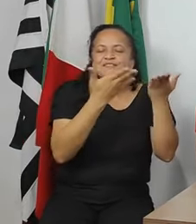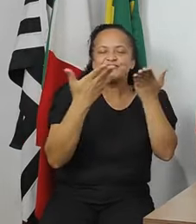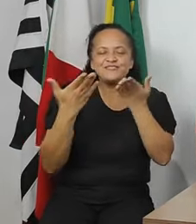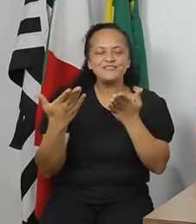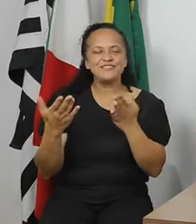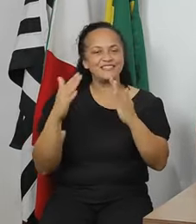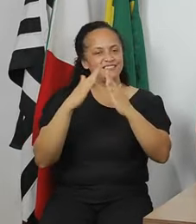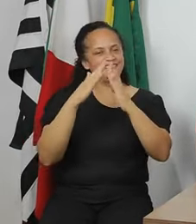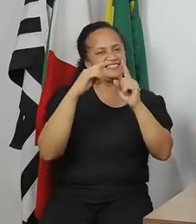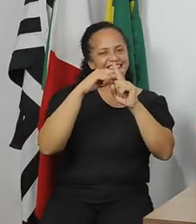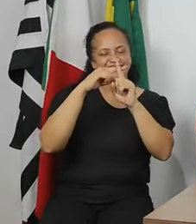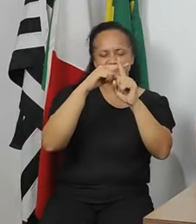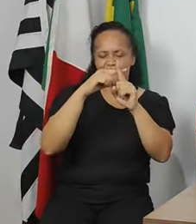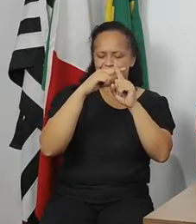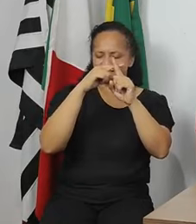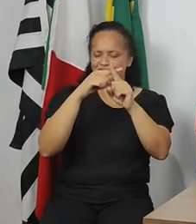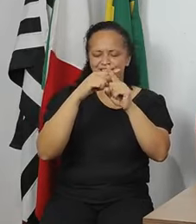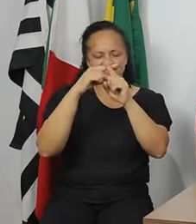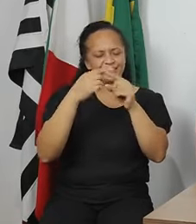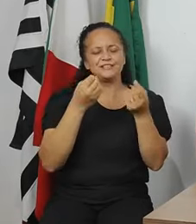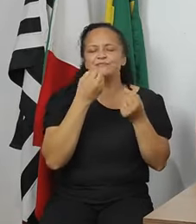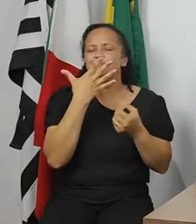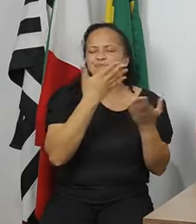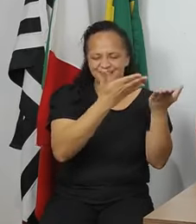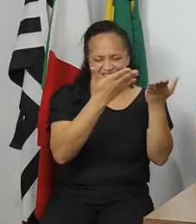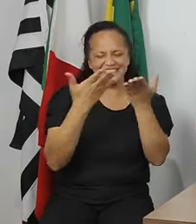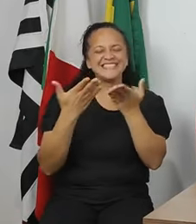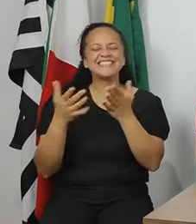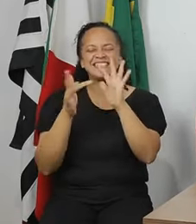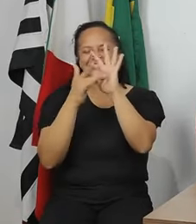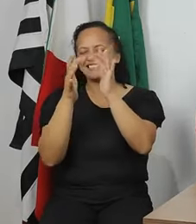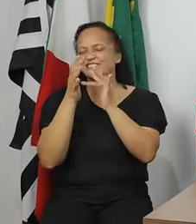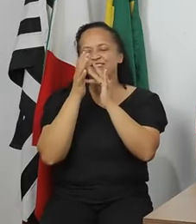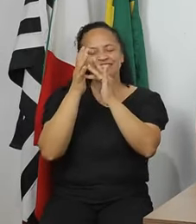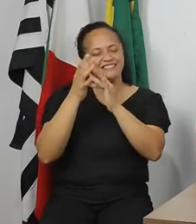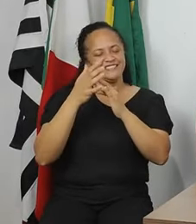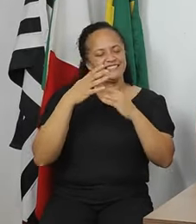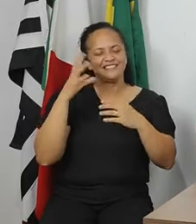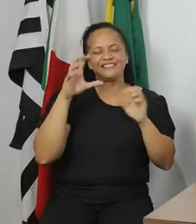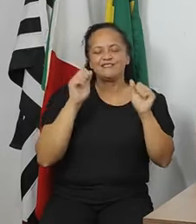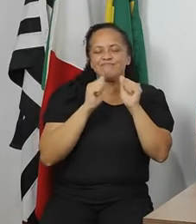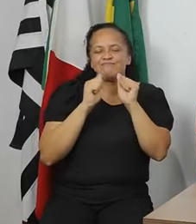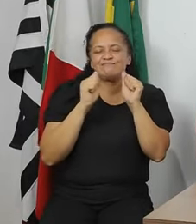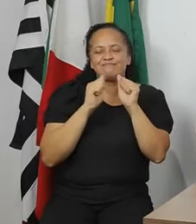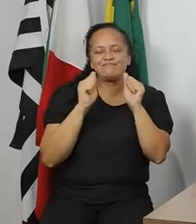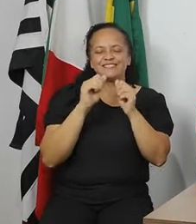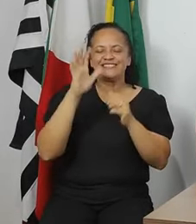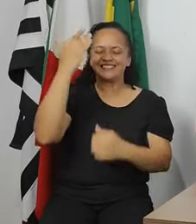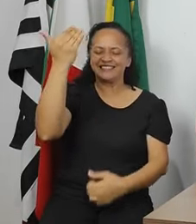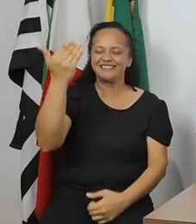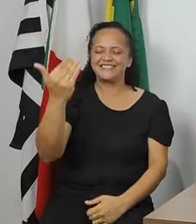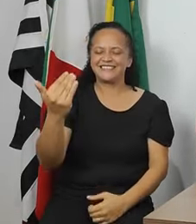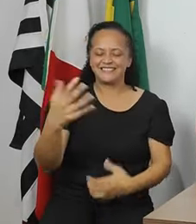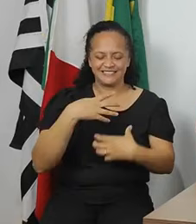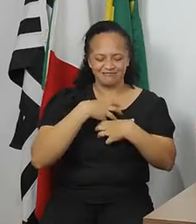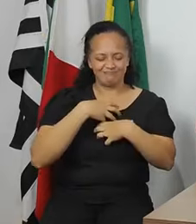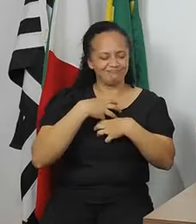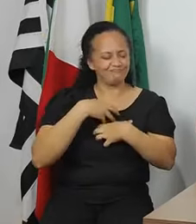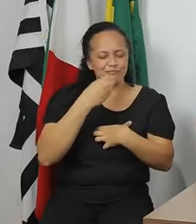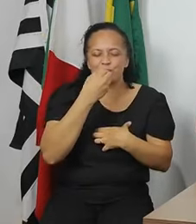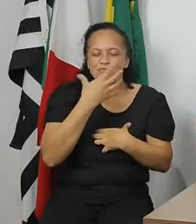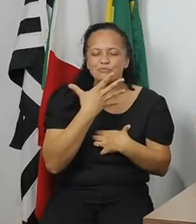nós estamos, na igreja, Pai. Seja bem-vindo, Jesus. Nós adoramos a Tua presença, Senhor. Glórias ao Teu nome, Jesus.